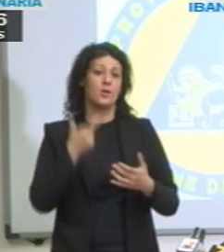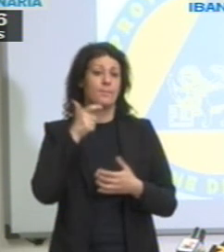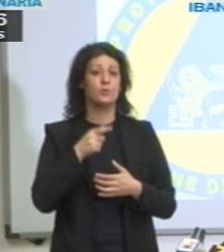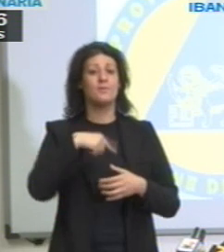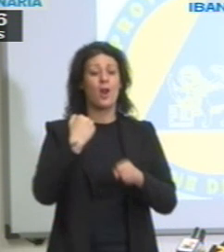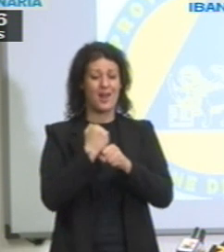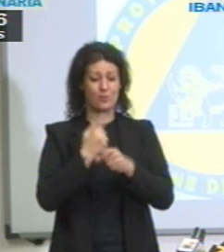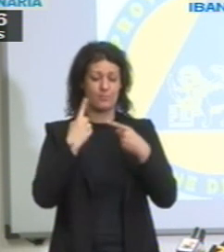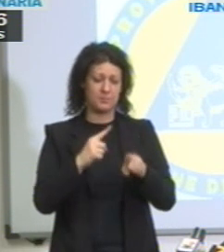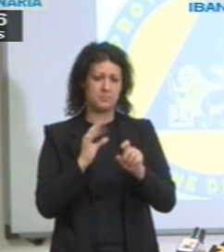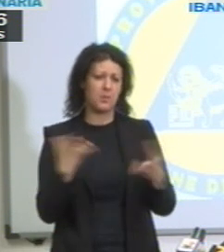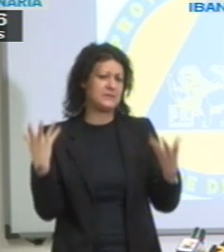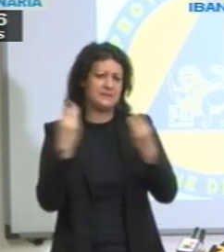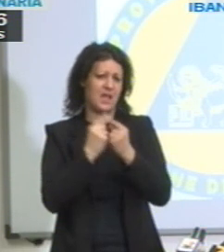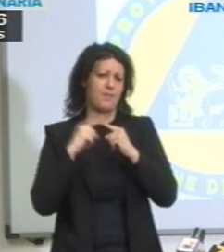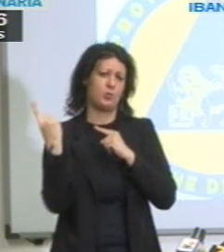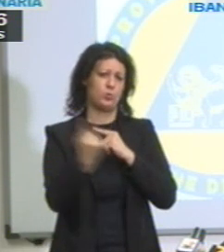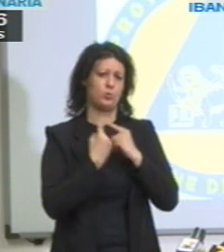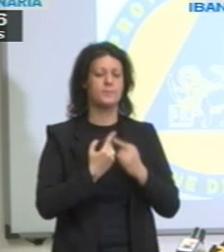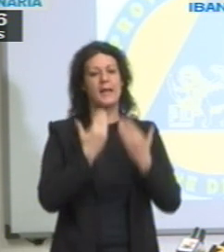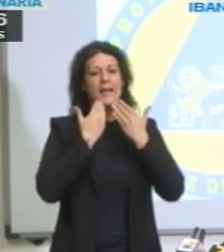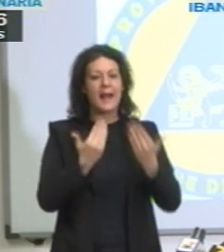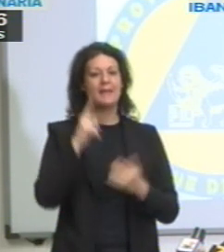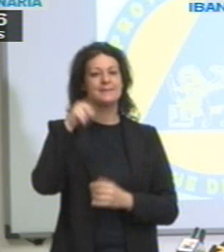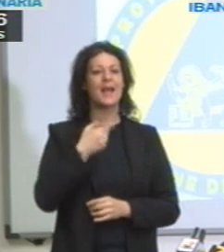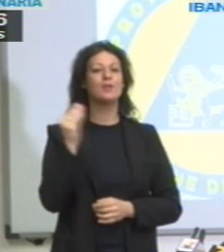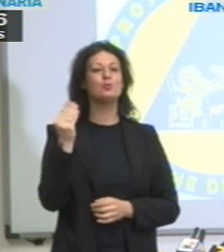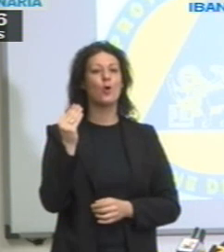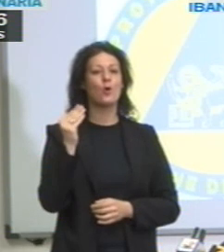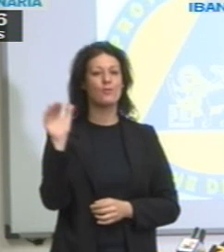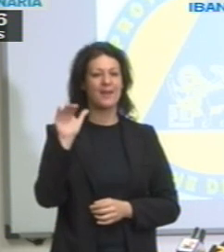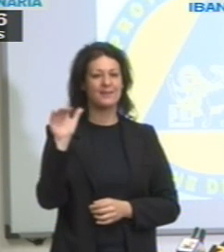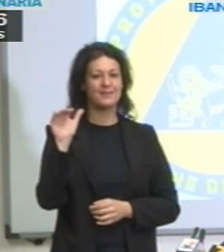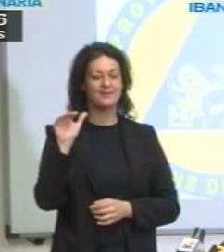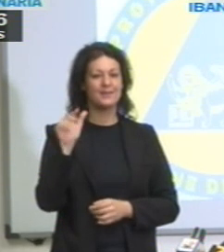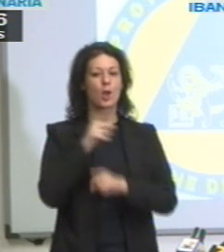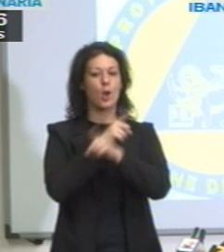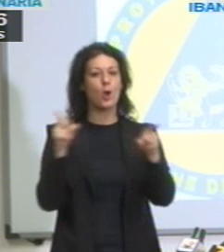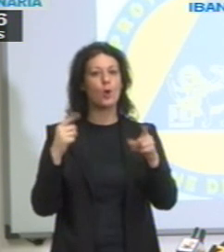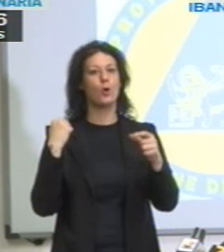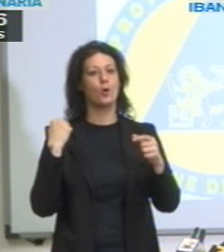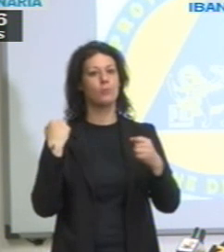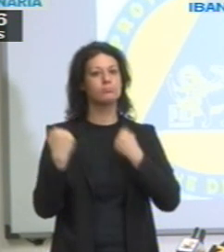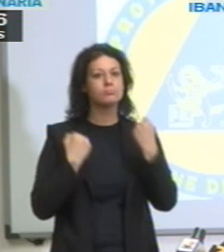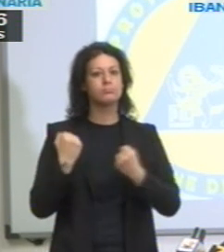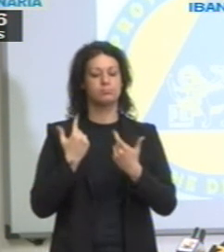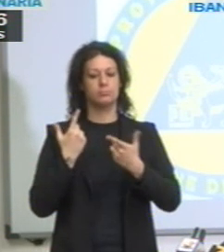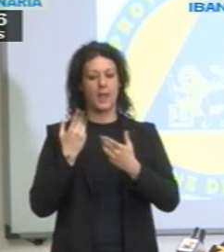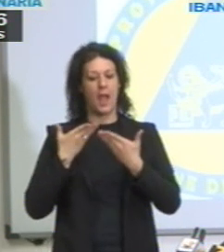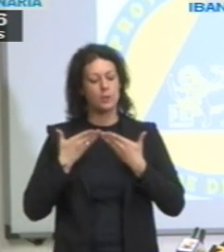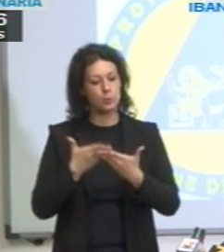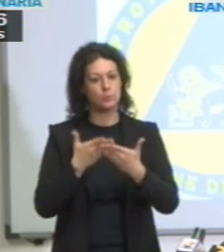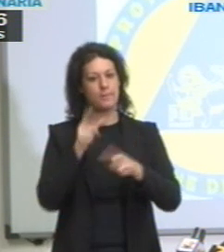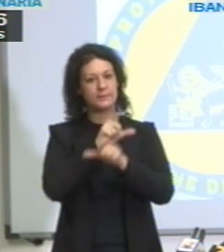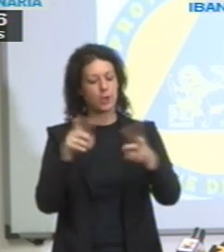tutti assieme, quindi grazie soprattutto ai tanti giovani che si stanno adoperando per dare una mano alle persone in difficoltà,